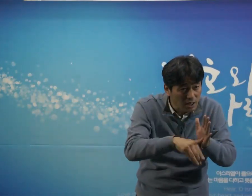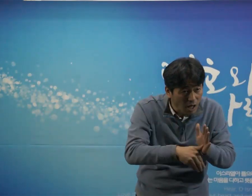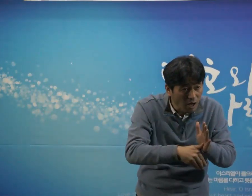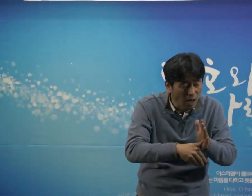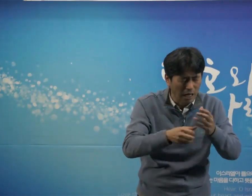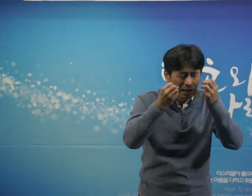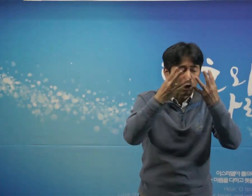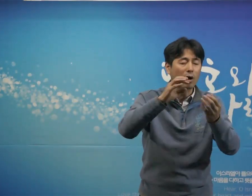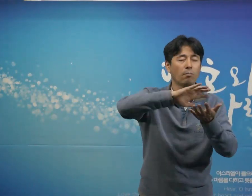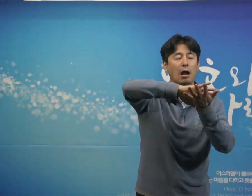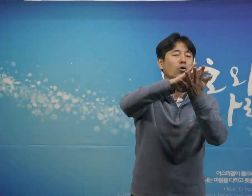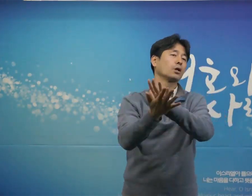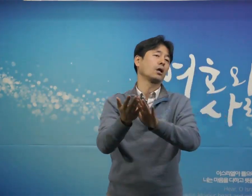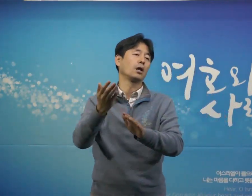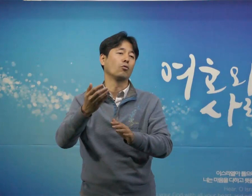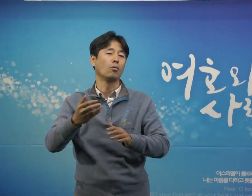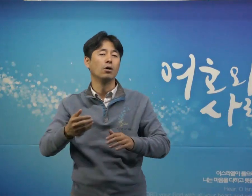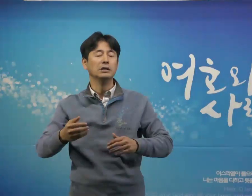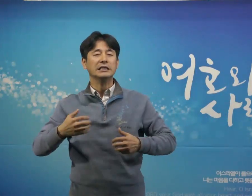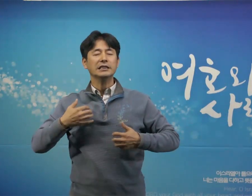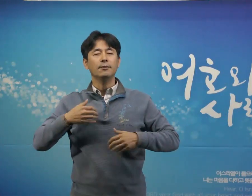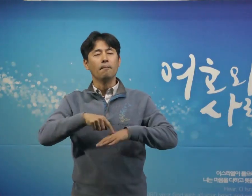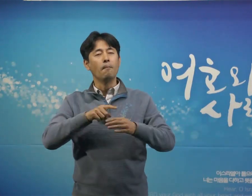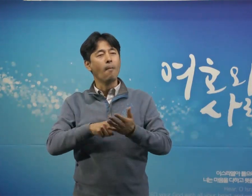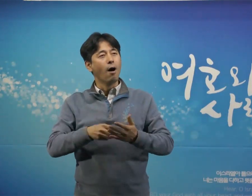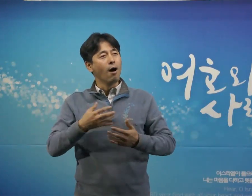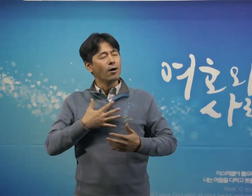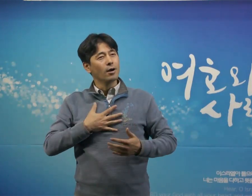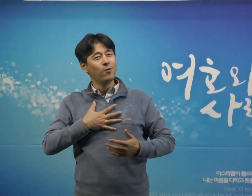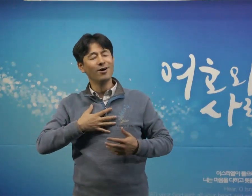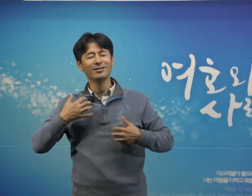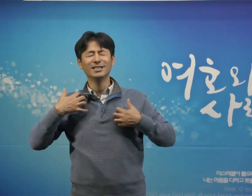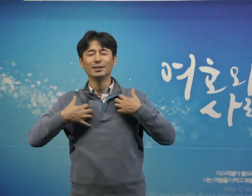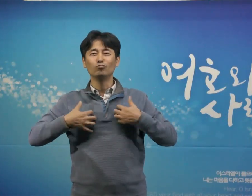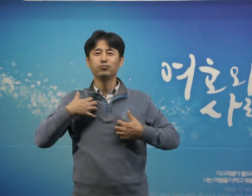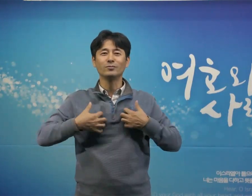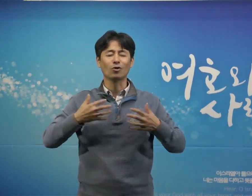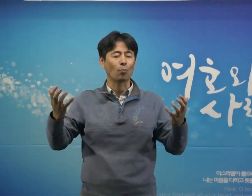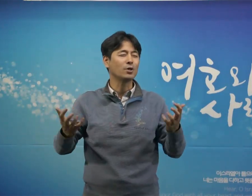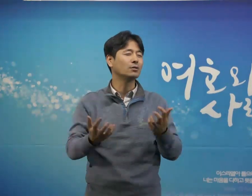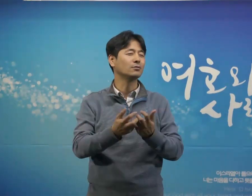여러분들이 힘들 때 그 상황들이 새롭게 변하여 기쁨이 넘치고